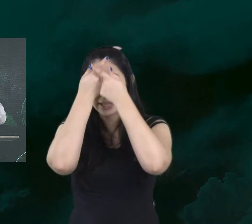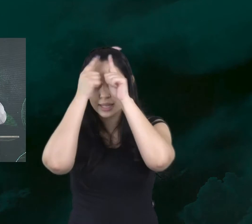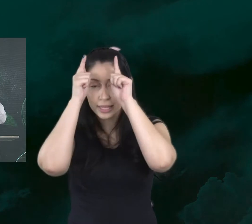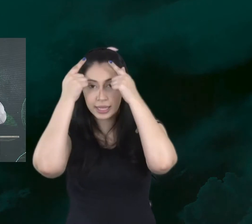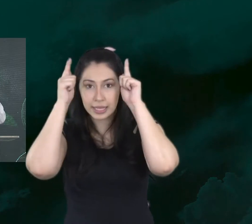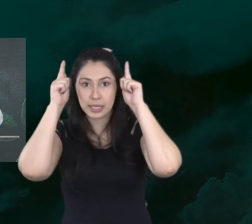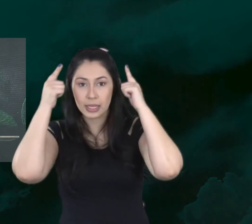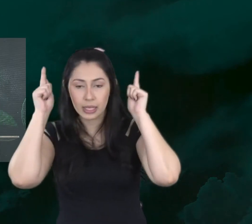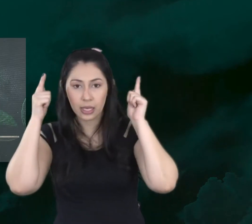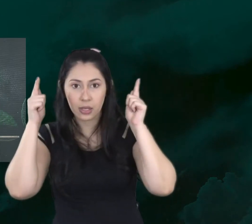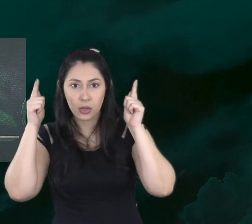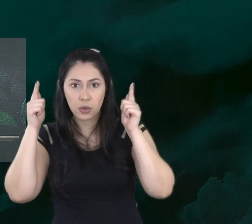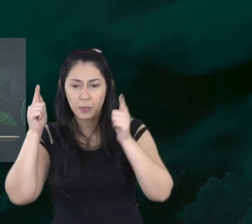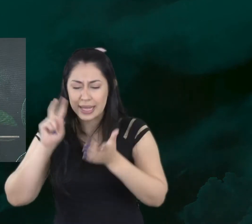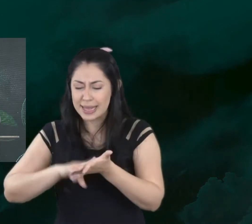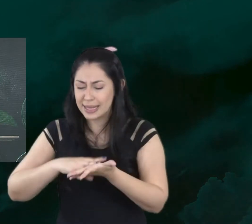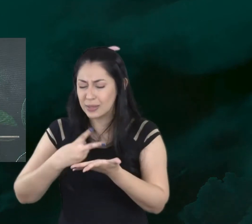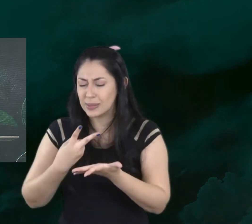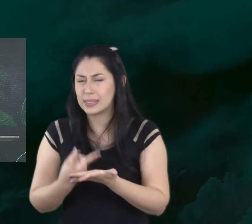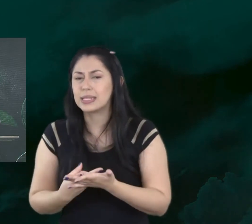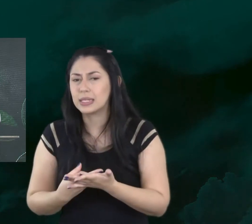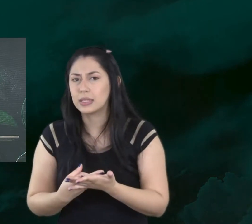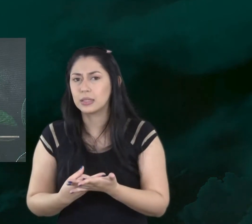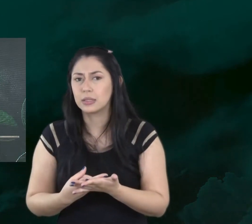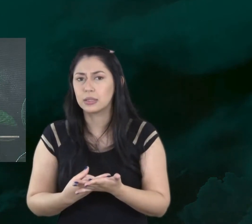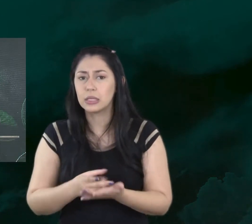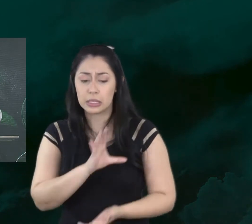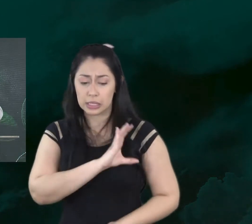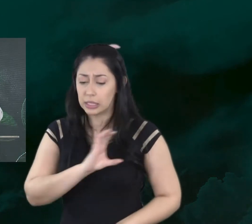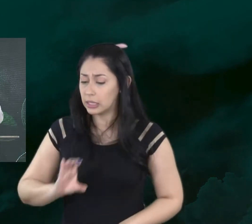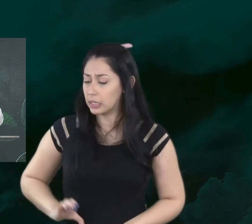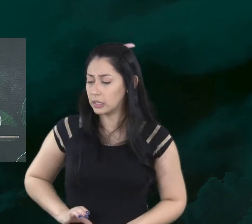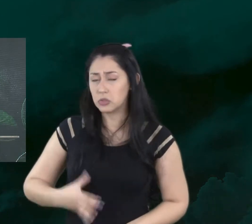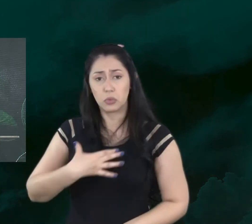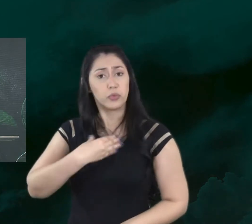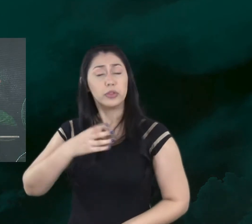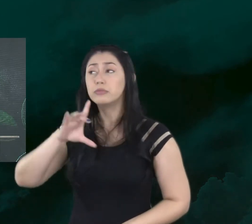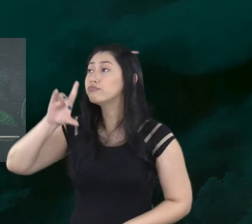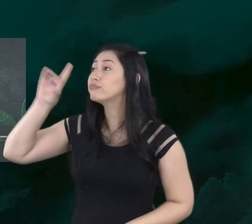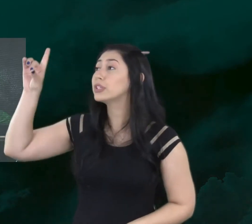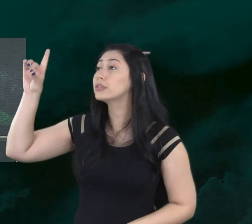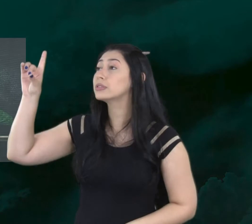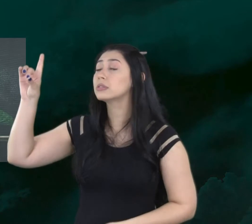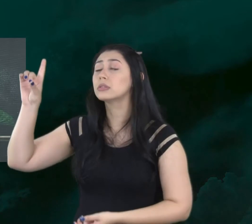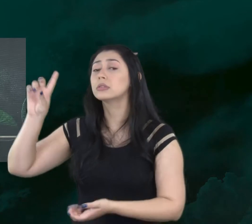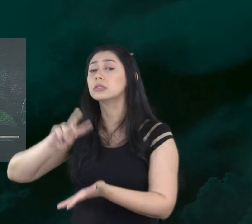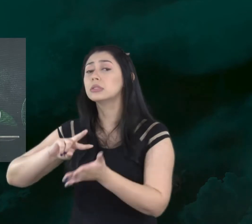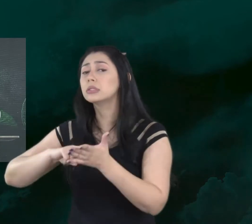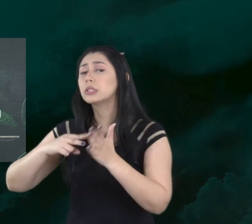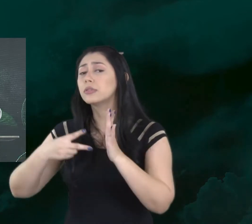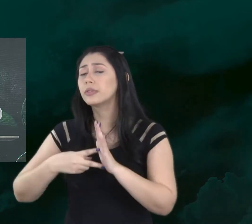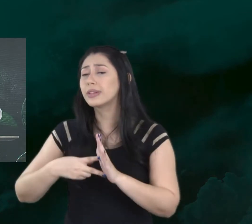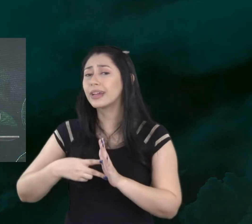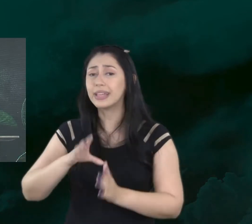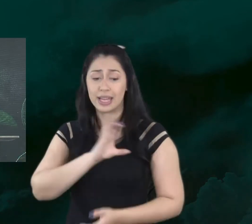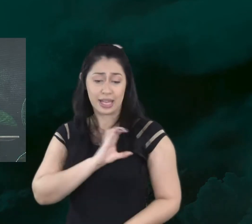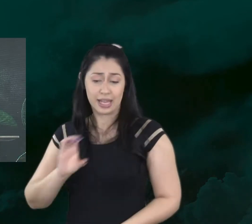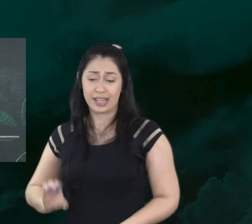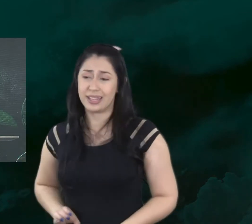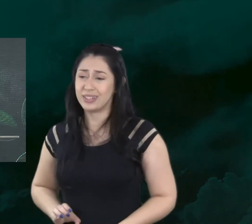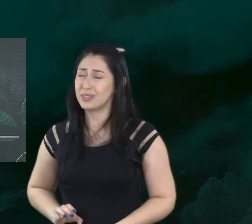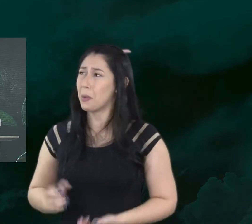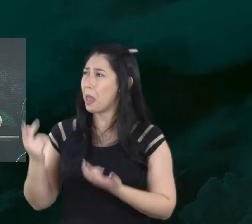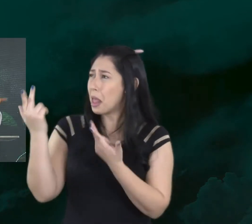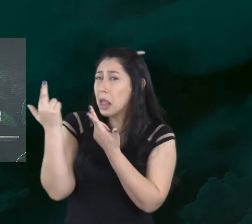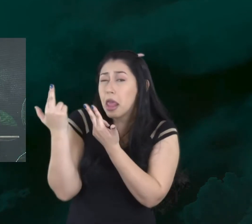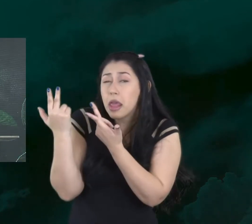traduzir para ser, Cristo, o Filho, é a expressão exata do ser de